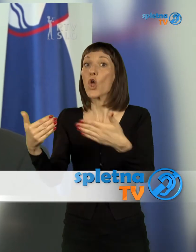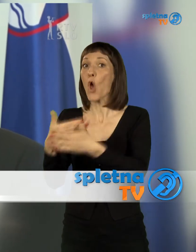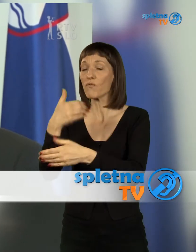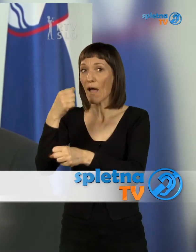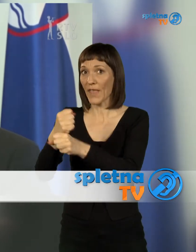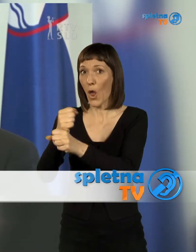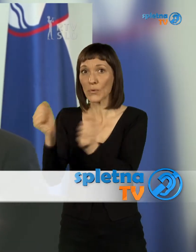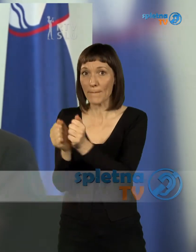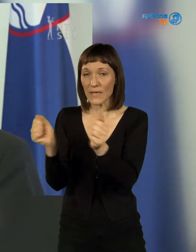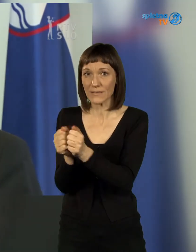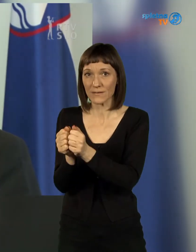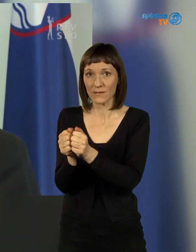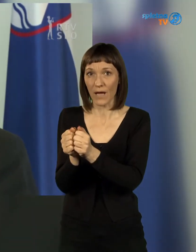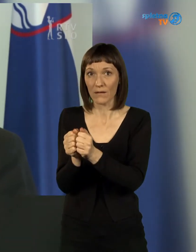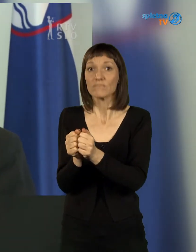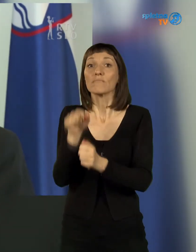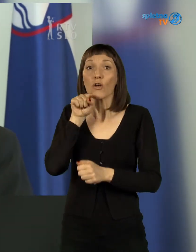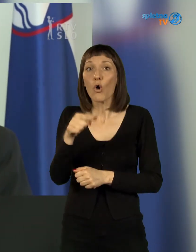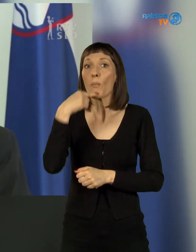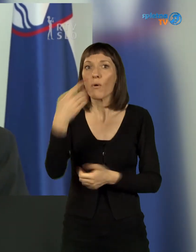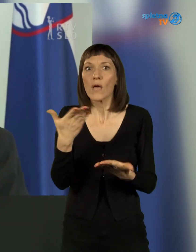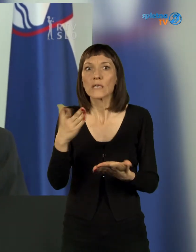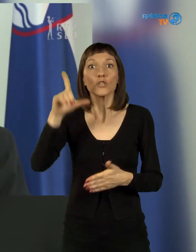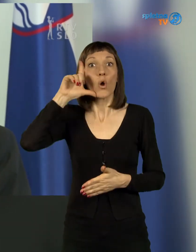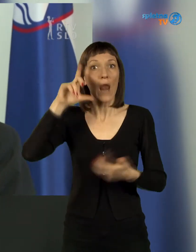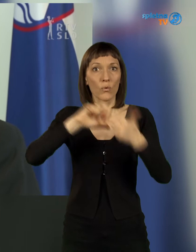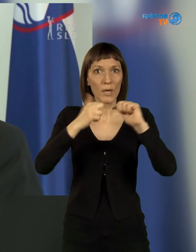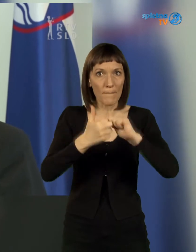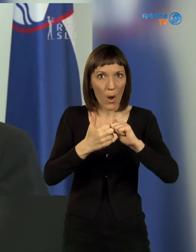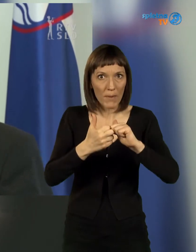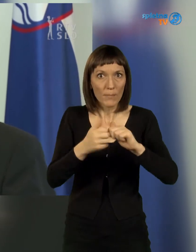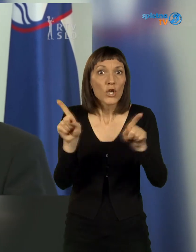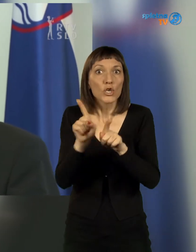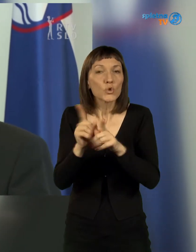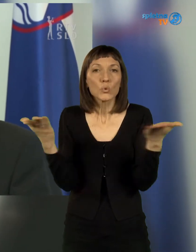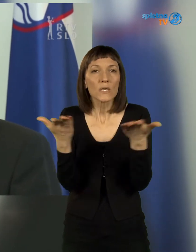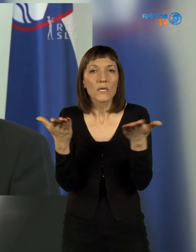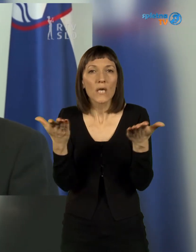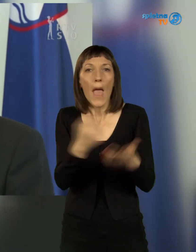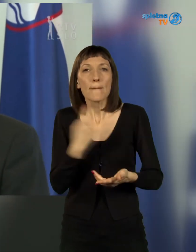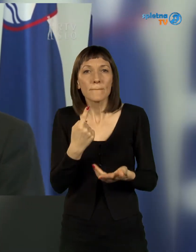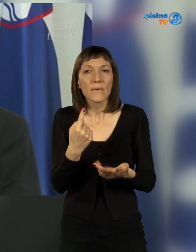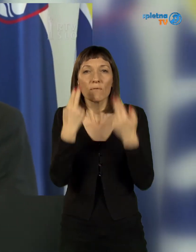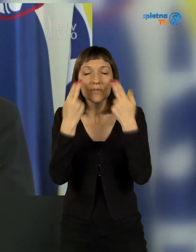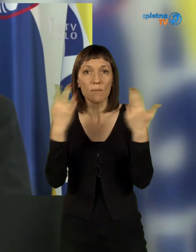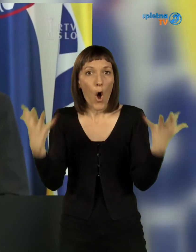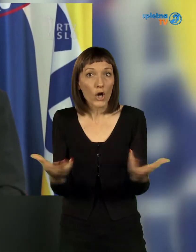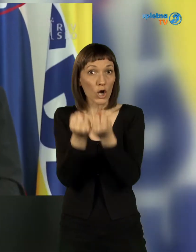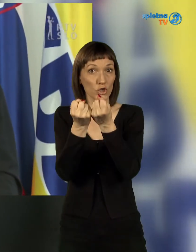nova delovna mesta pove, kje vidimo glavne probleme in hkrati pove tudi, kje vidimo glavne rešitve